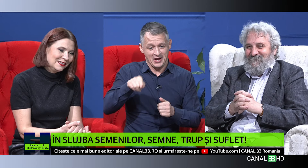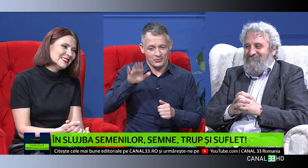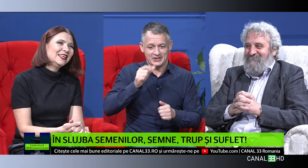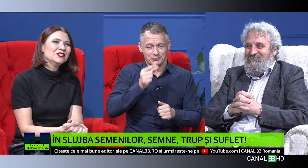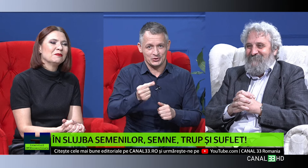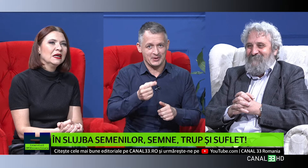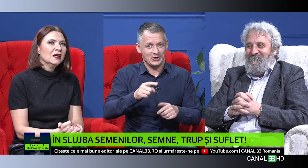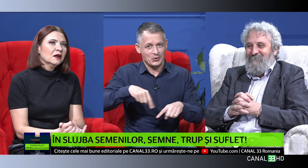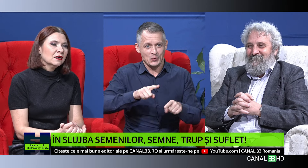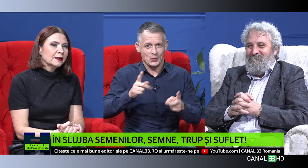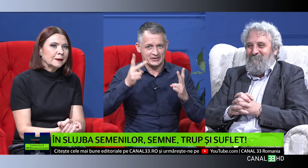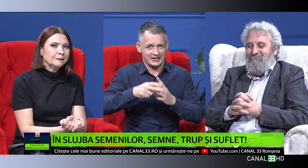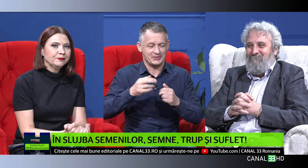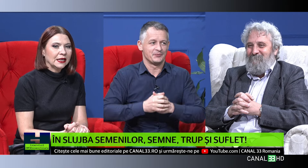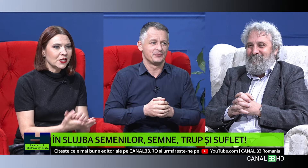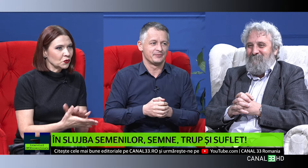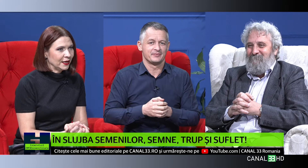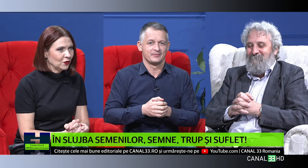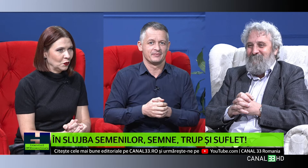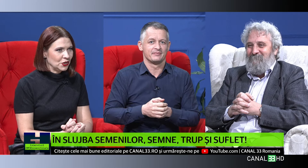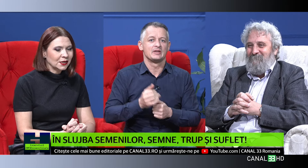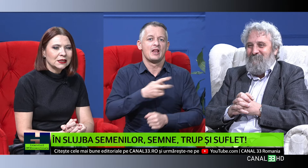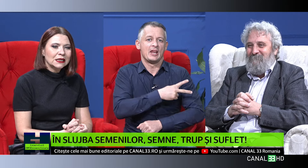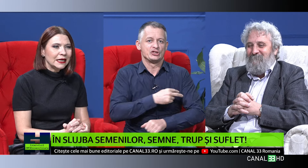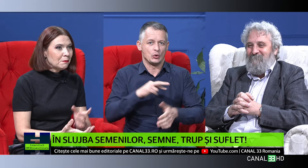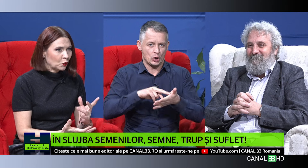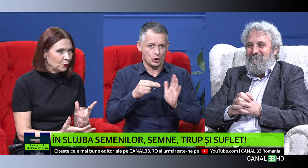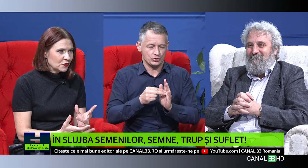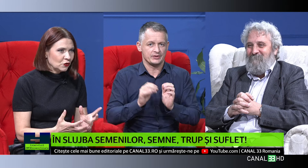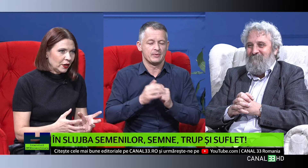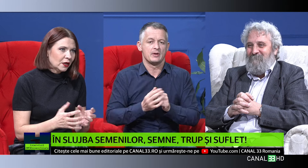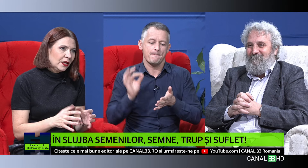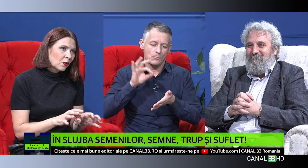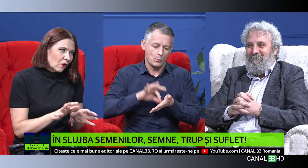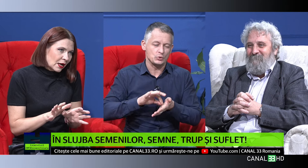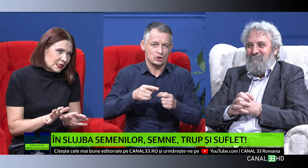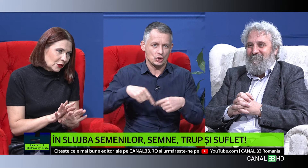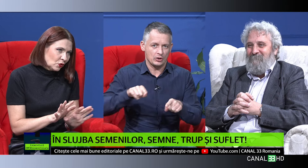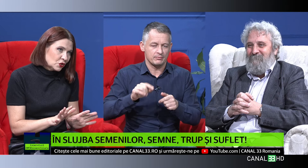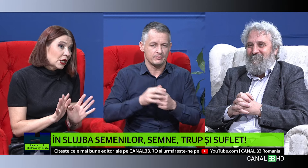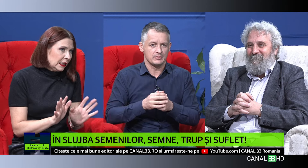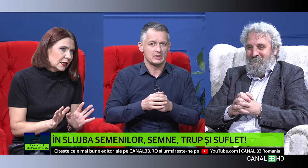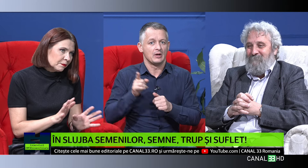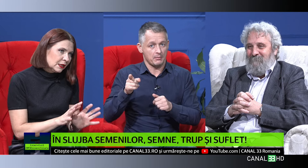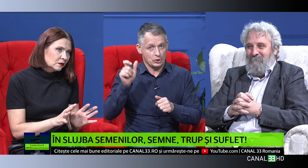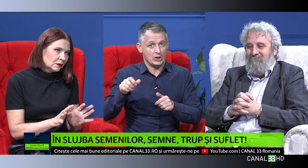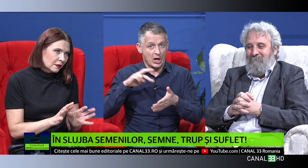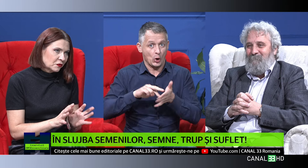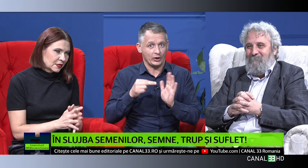nu-l înțelegem. La Liceul Tehnologic ne-am propus noi, eu ca organizator și ca interpret, am fost